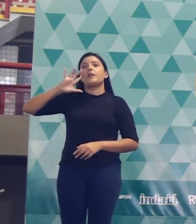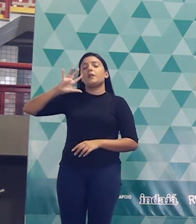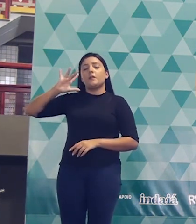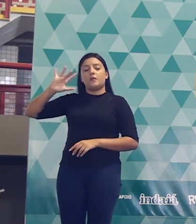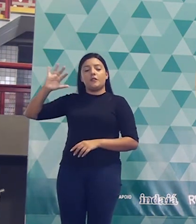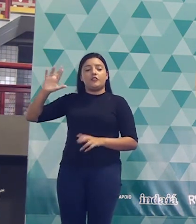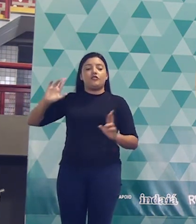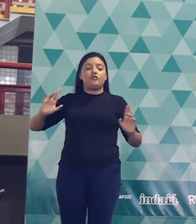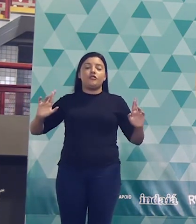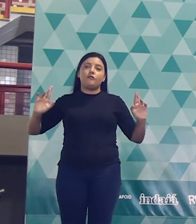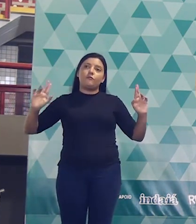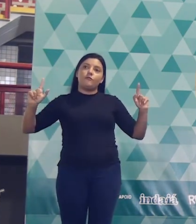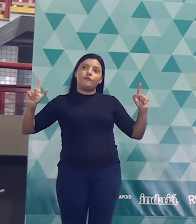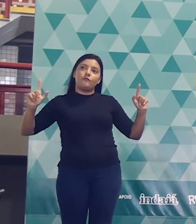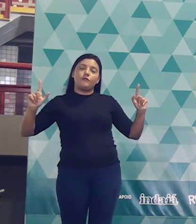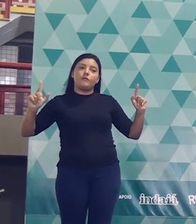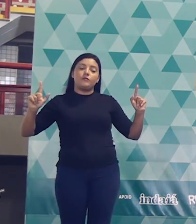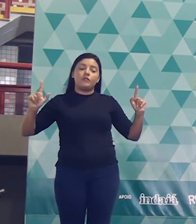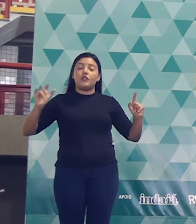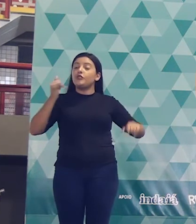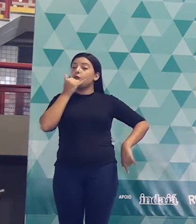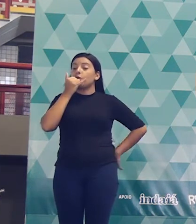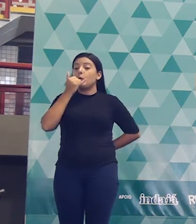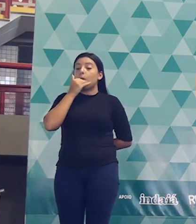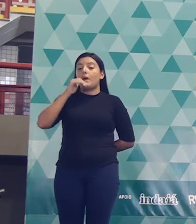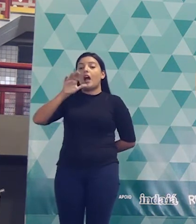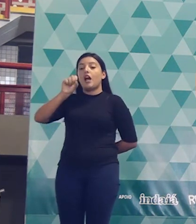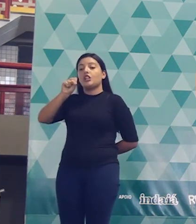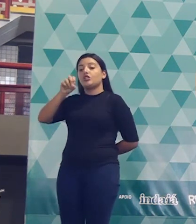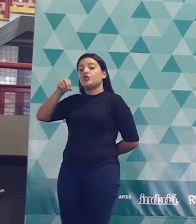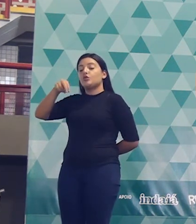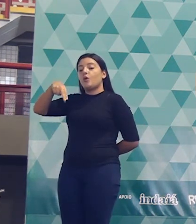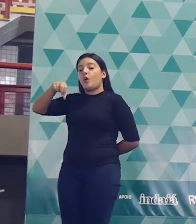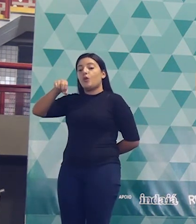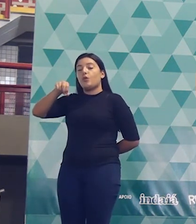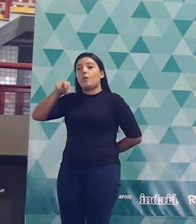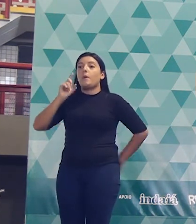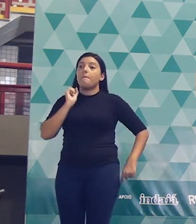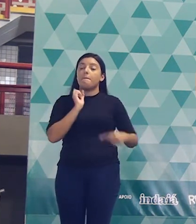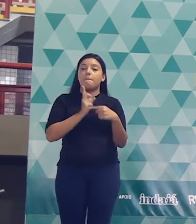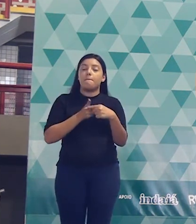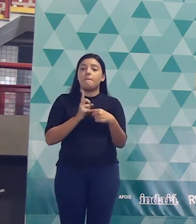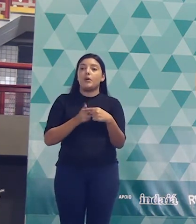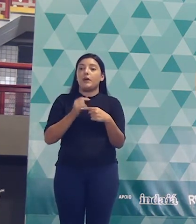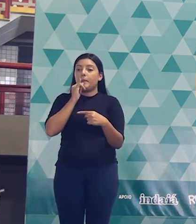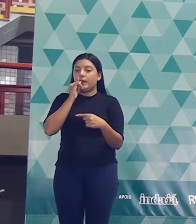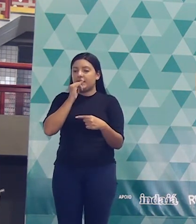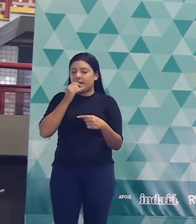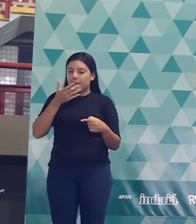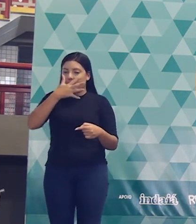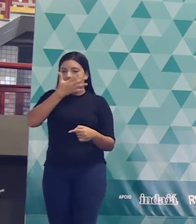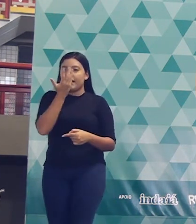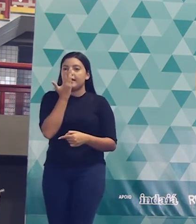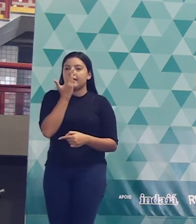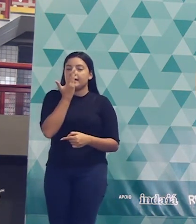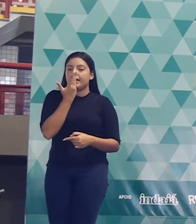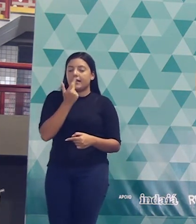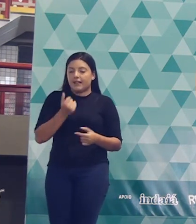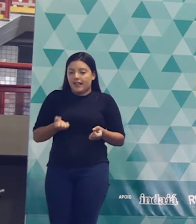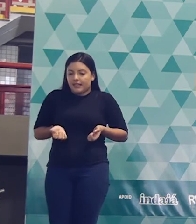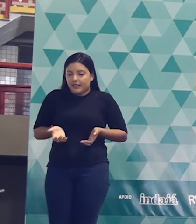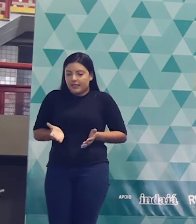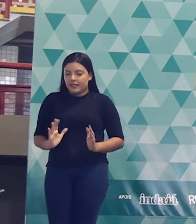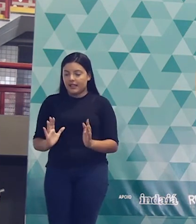diferente. Por isso que o som não pode ser o mesmo. Porque a chegada de uma criança traz uma